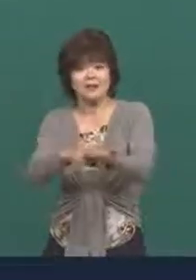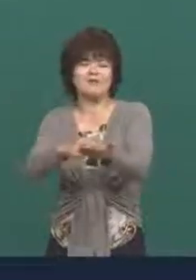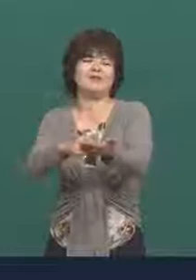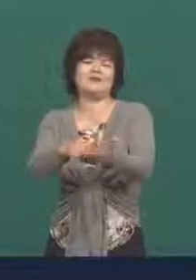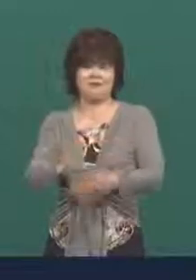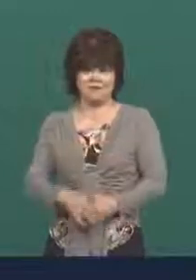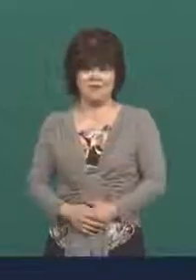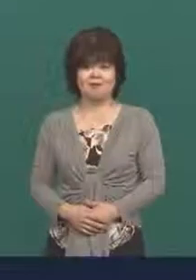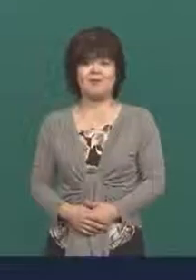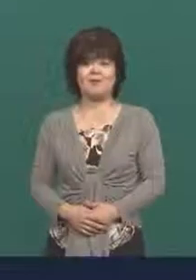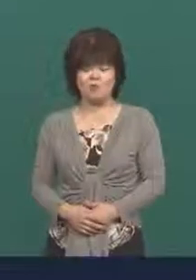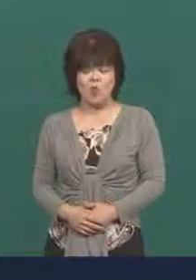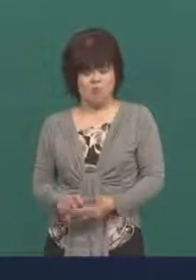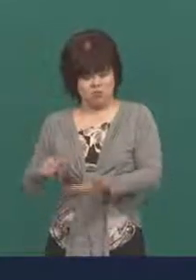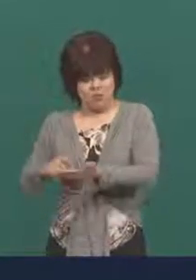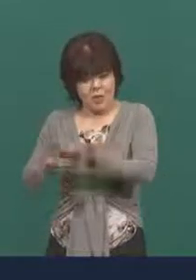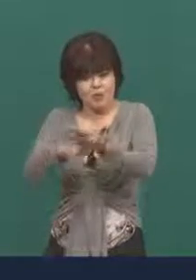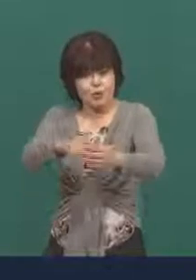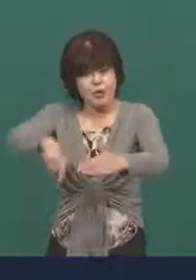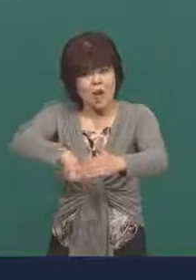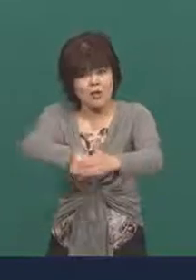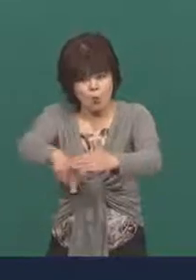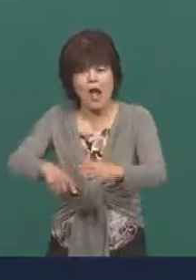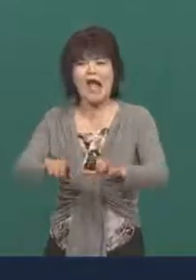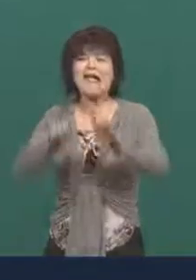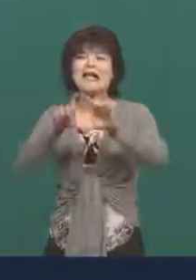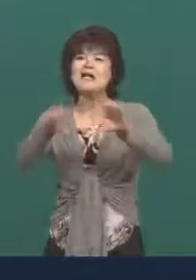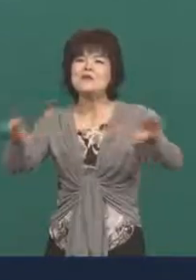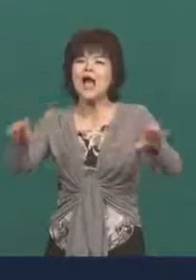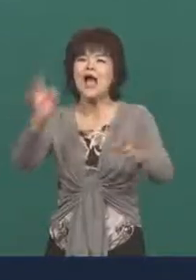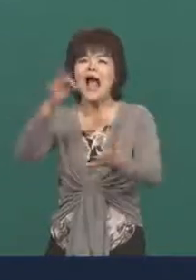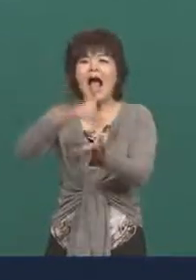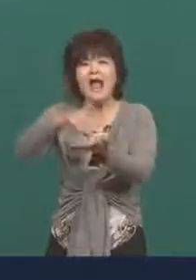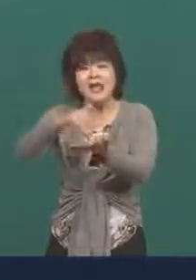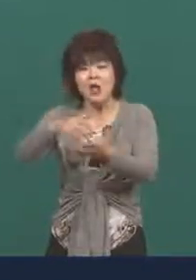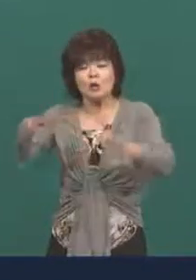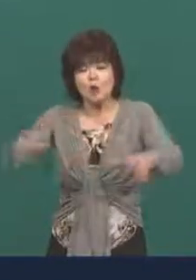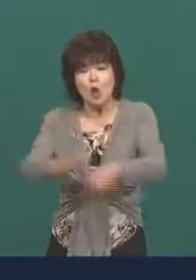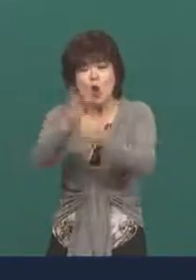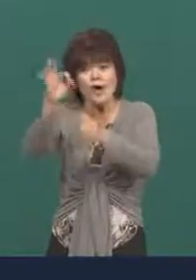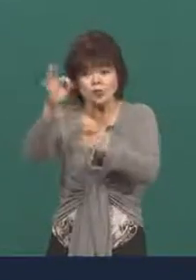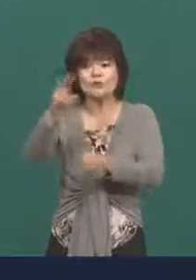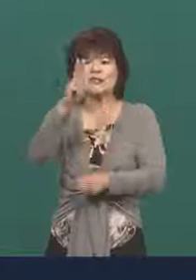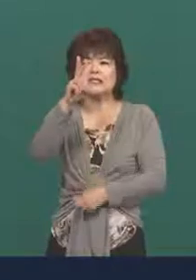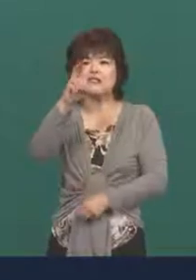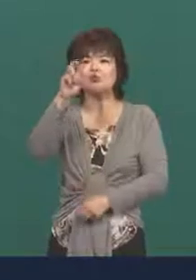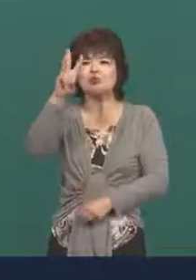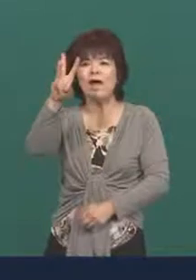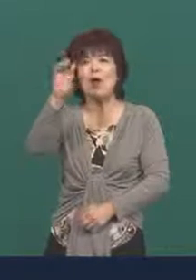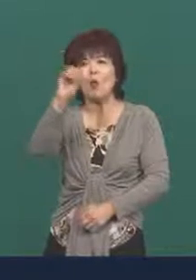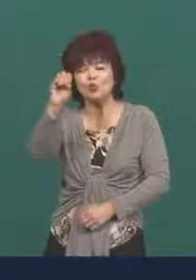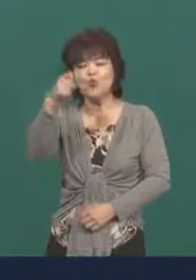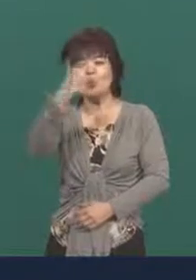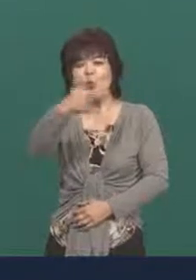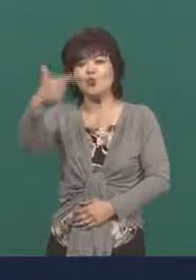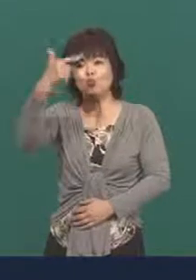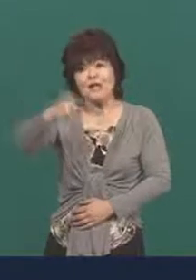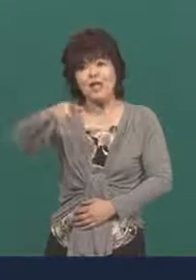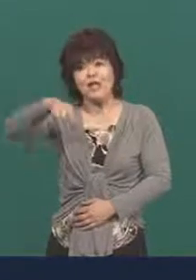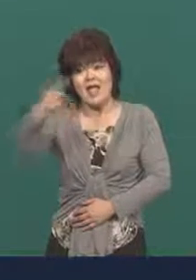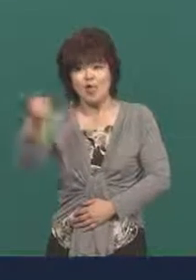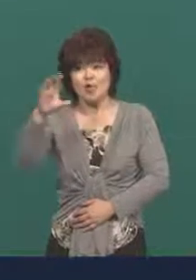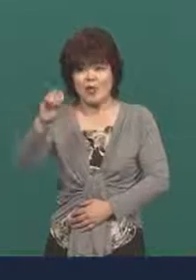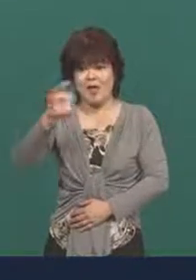補正予算案提出となりました。提出されたのは一般会計の総額23